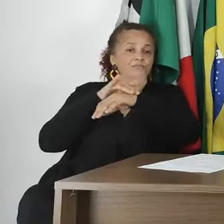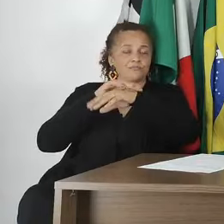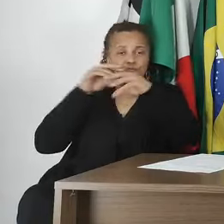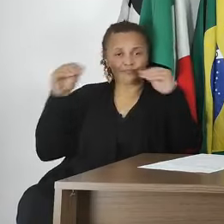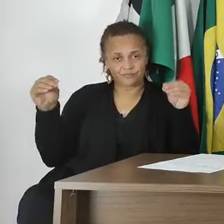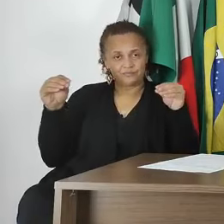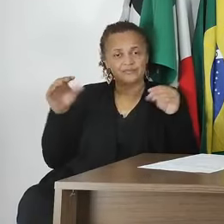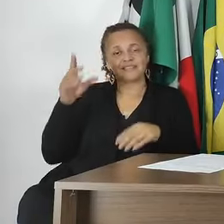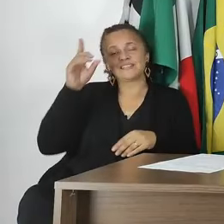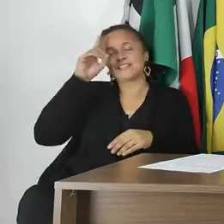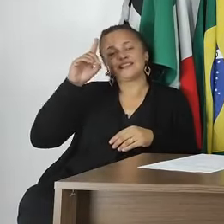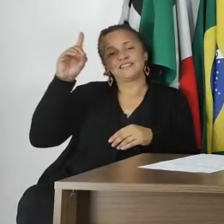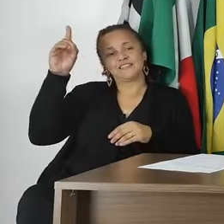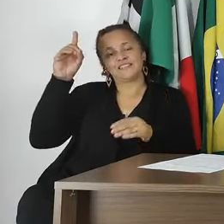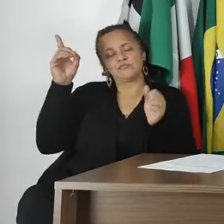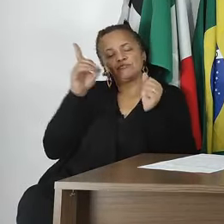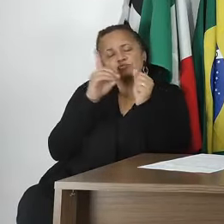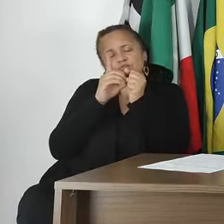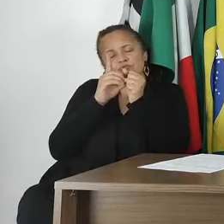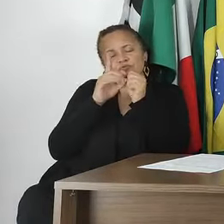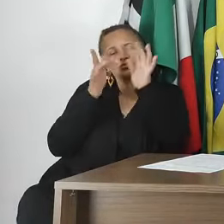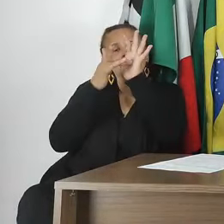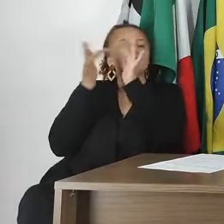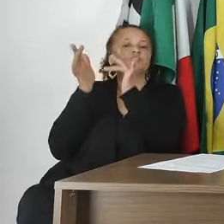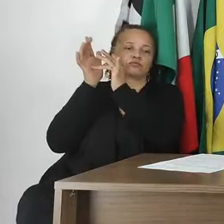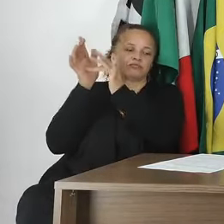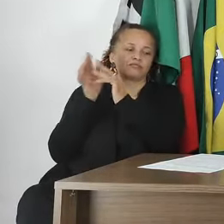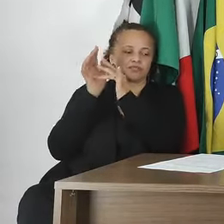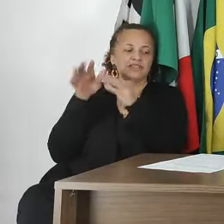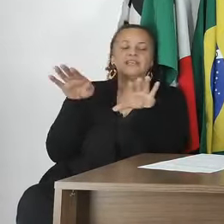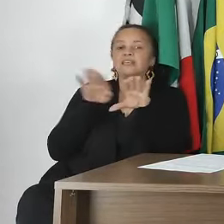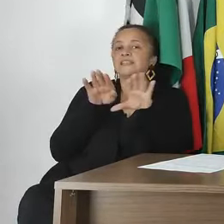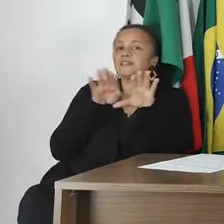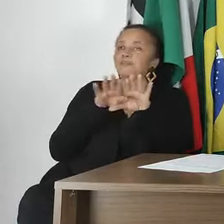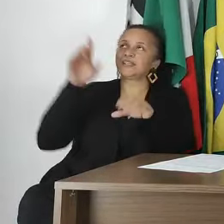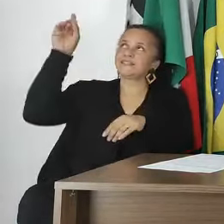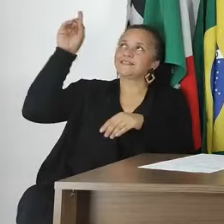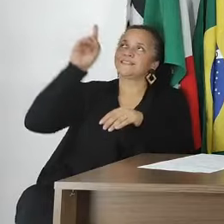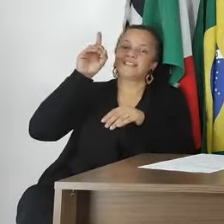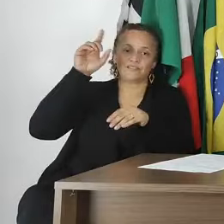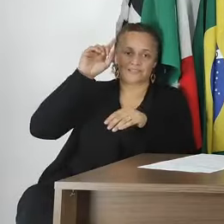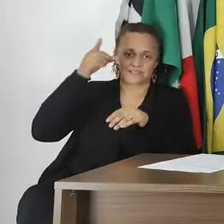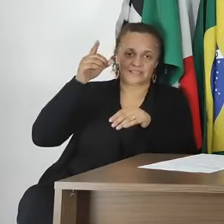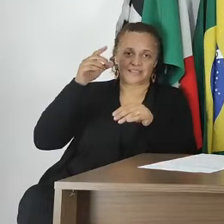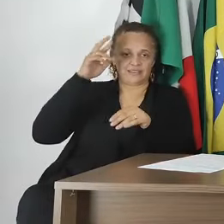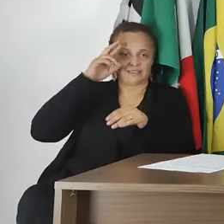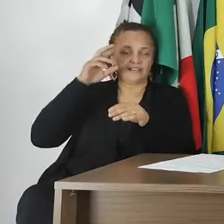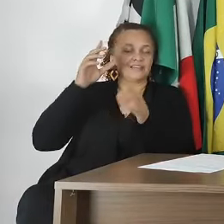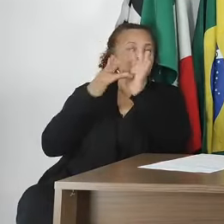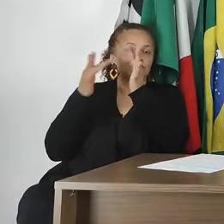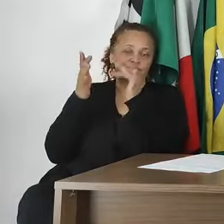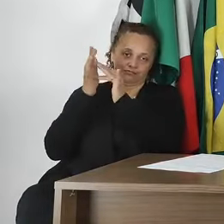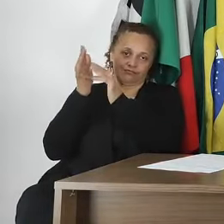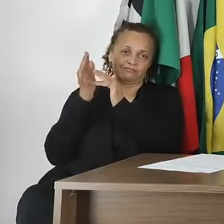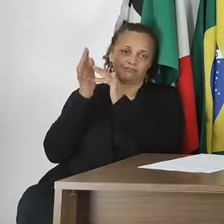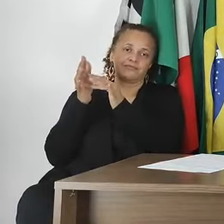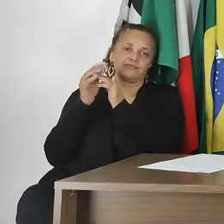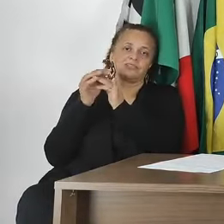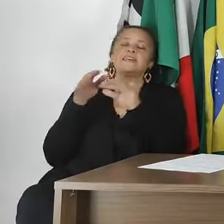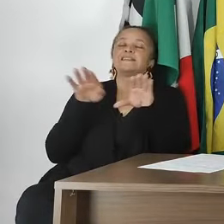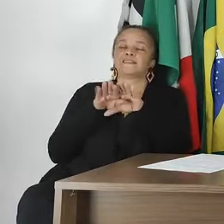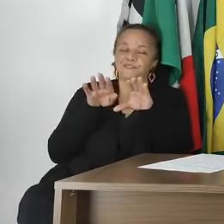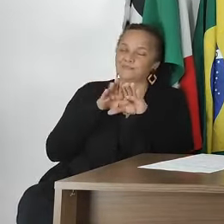diabo, porque Deus era com ele. Da mesma forma que Deus era com o Senhor, está indo lá em Atos 10, 38, ele